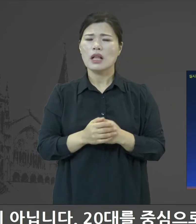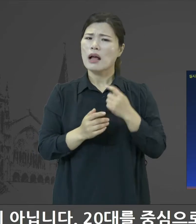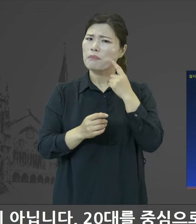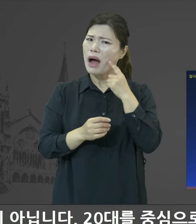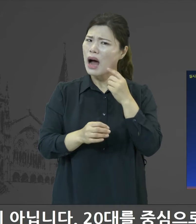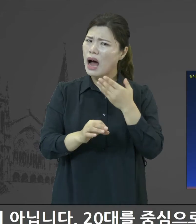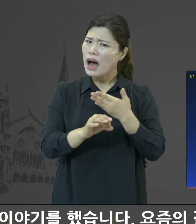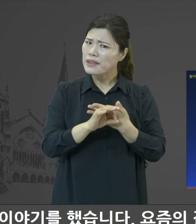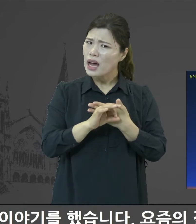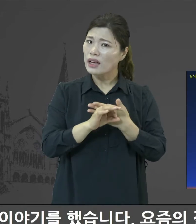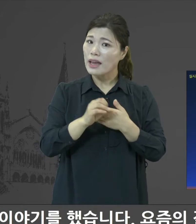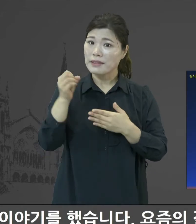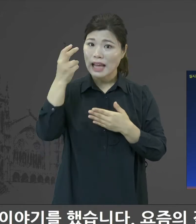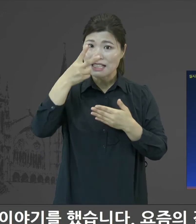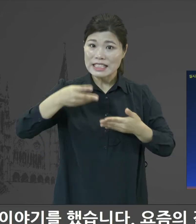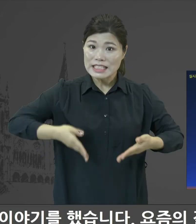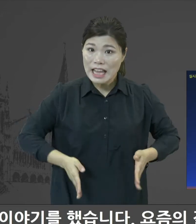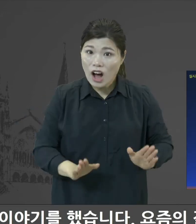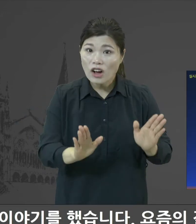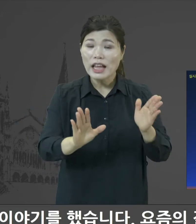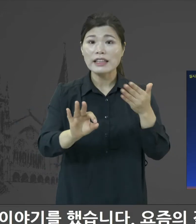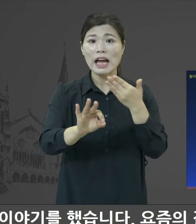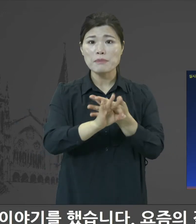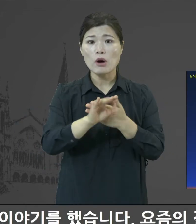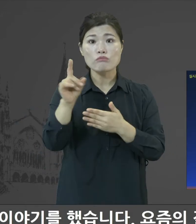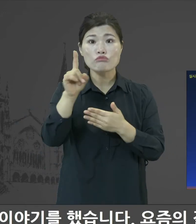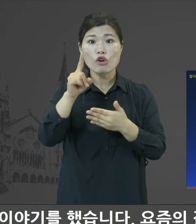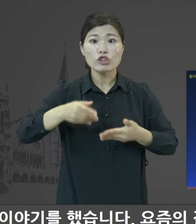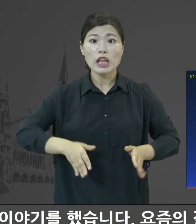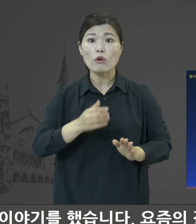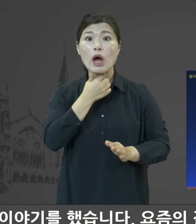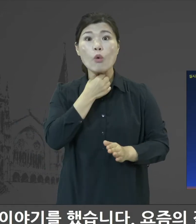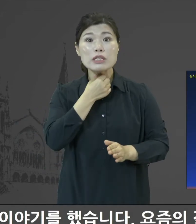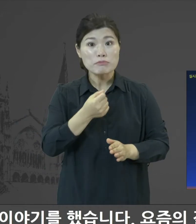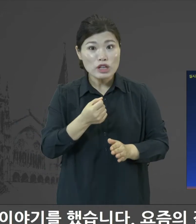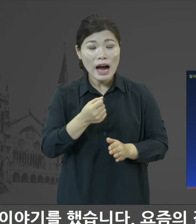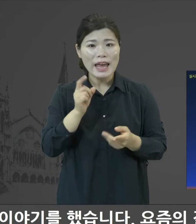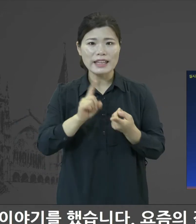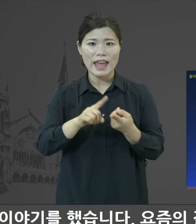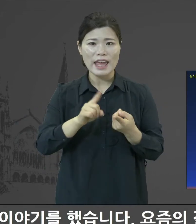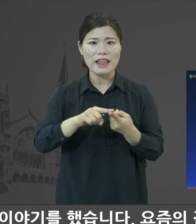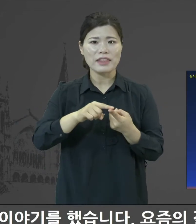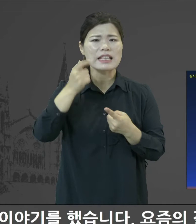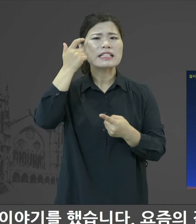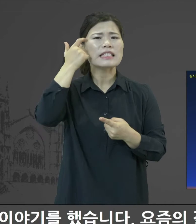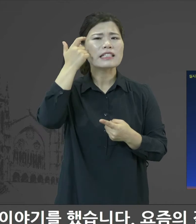만약에 환생을 한다면 무엇으로 태어나고 싶은가? 이 질문에 대해서